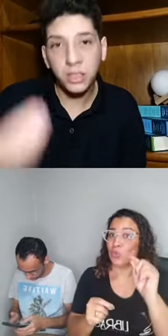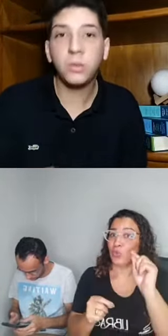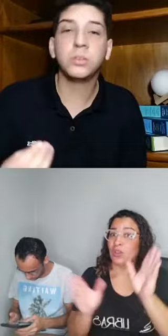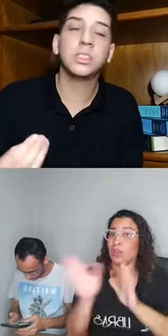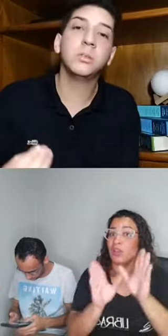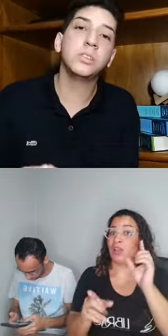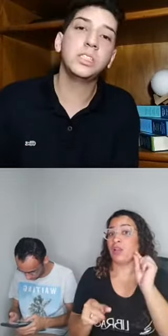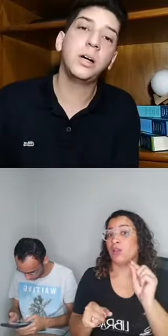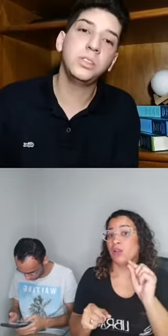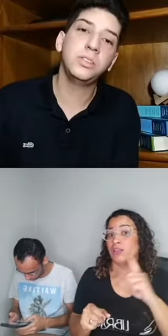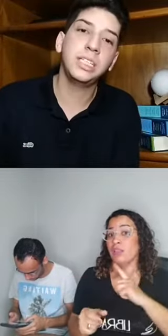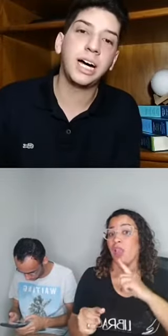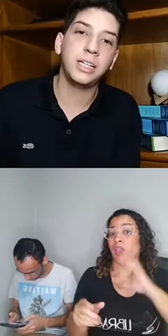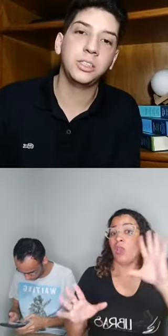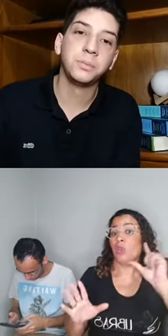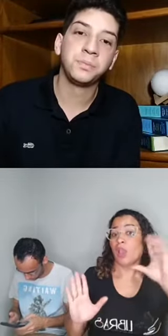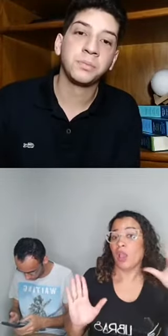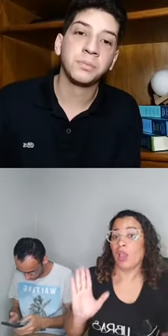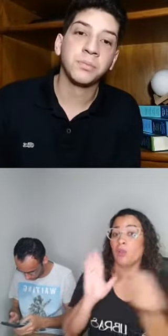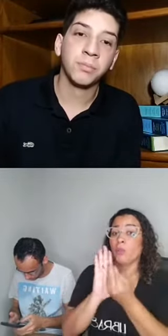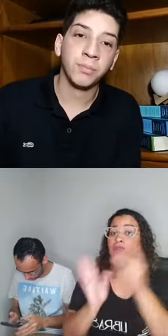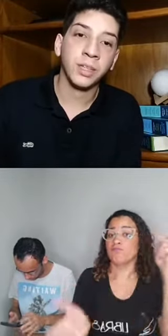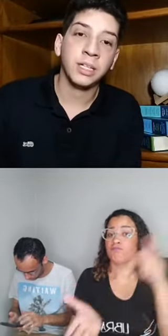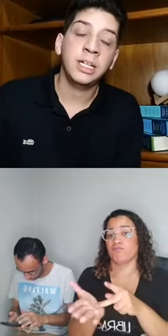uma inclusão social de verdade.